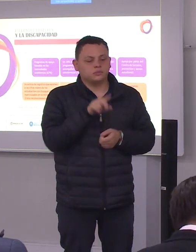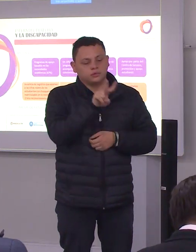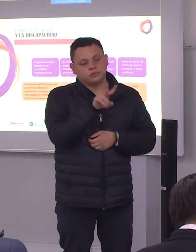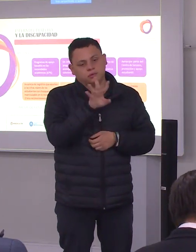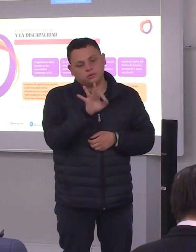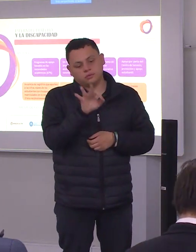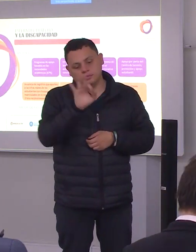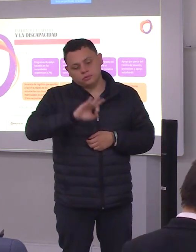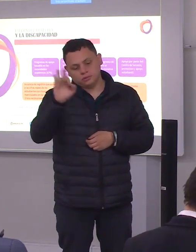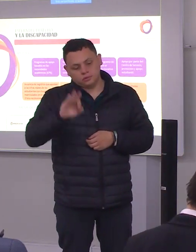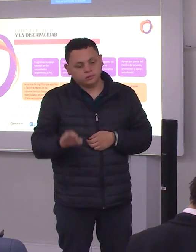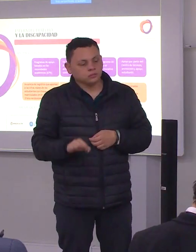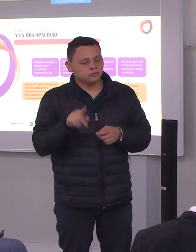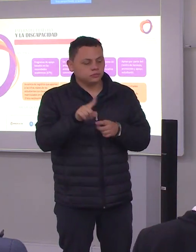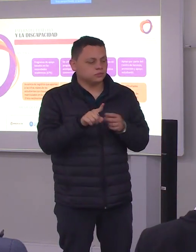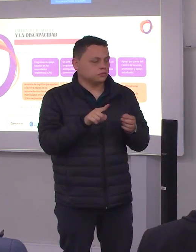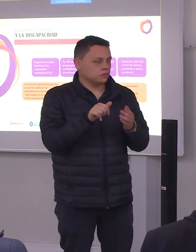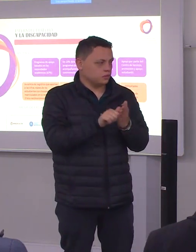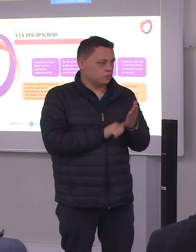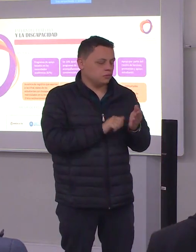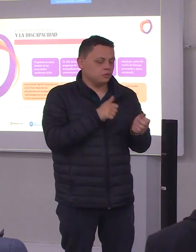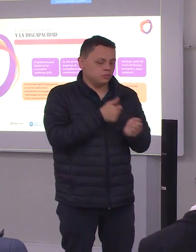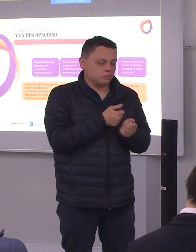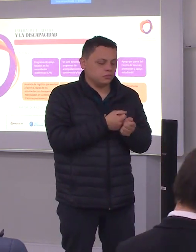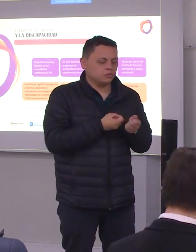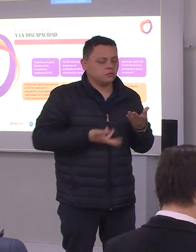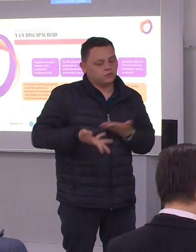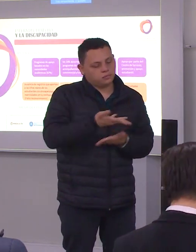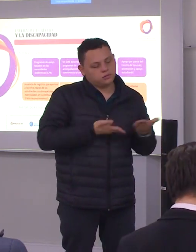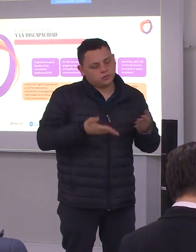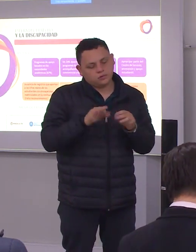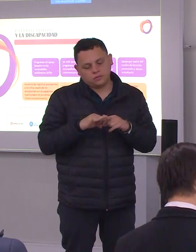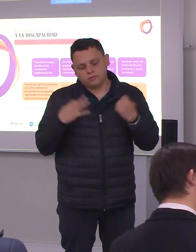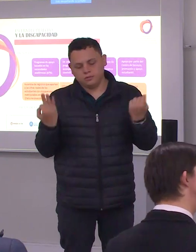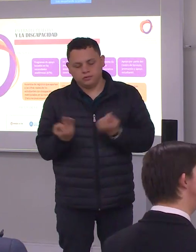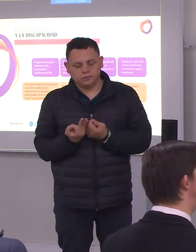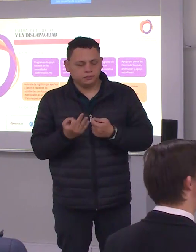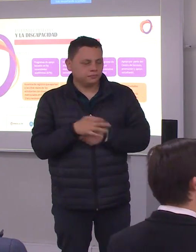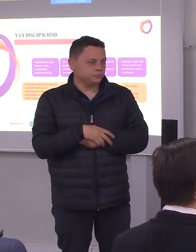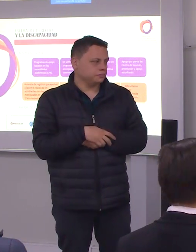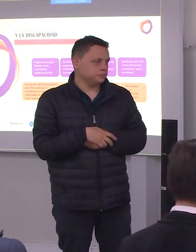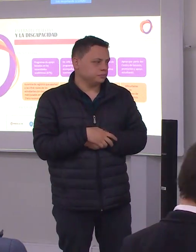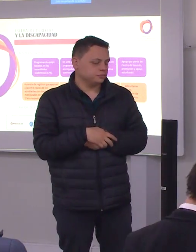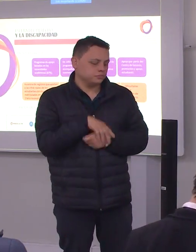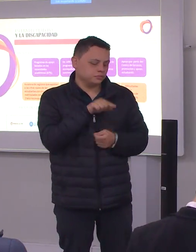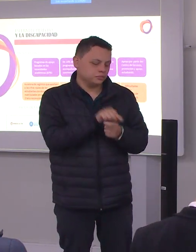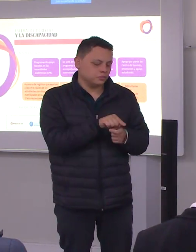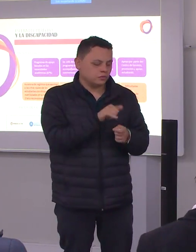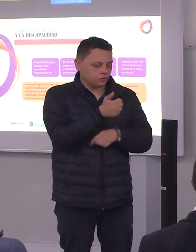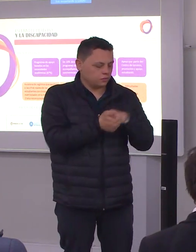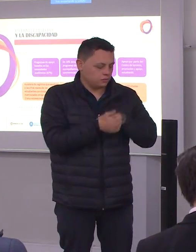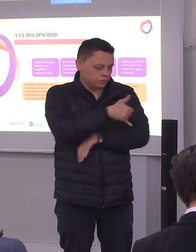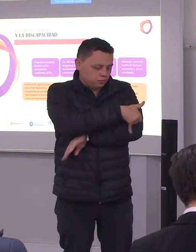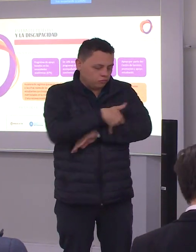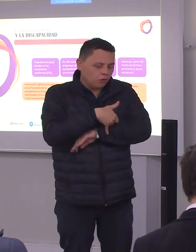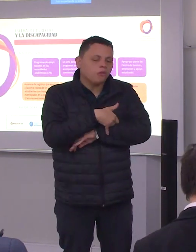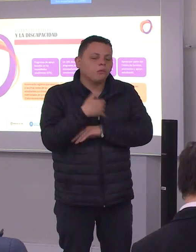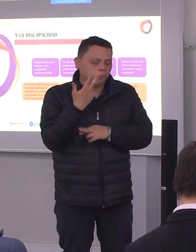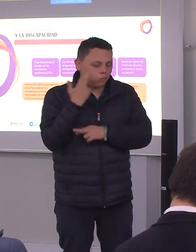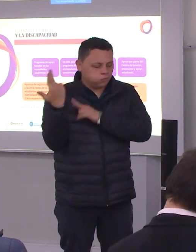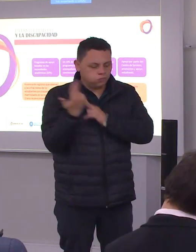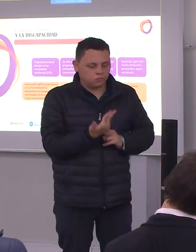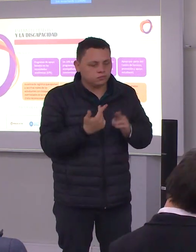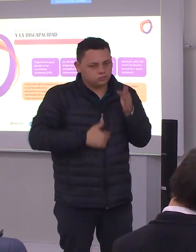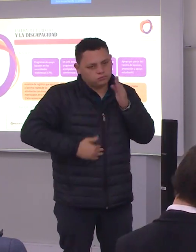% escribió programas de acompañamiento a lo convivencial y familiar desde el programa arquitectura se reconoce la